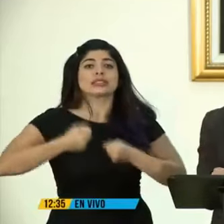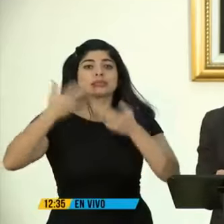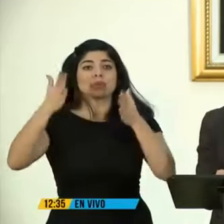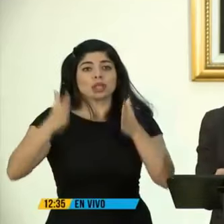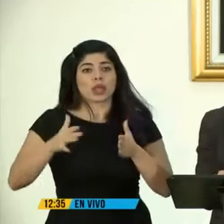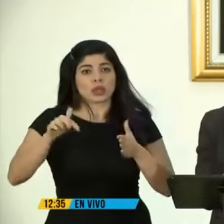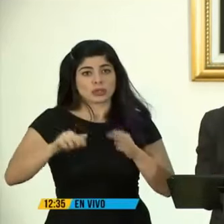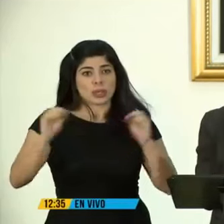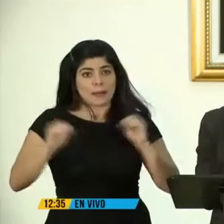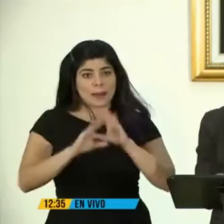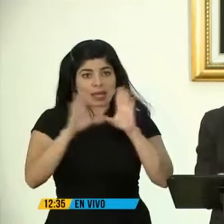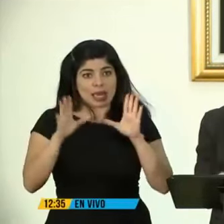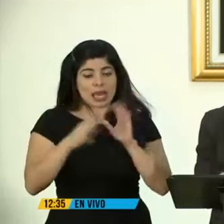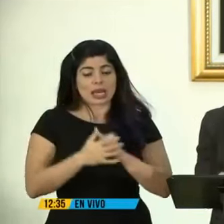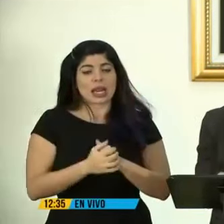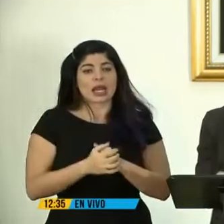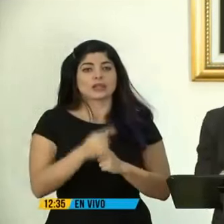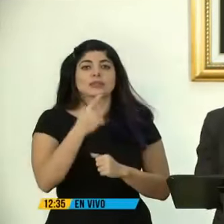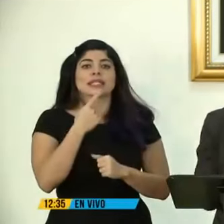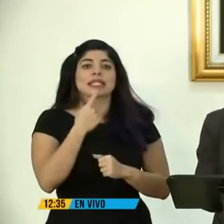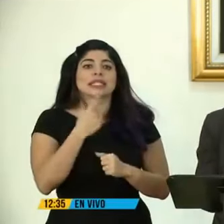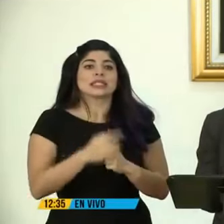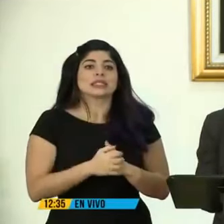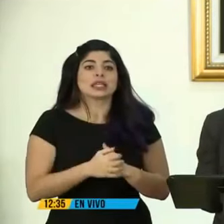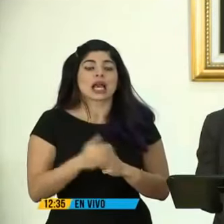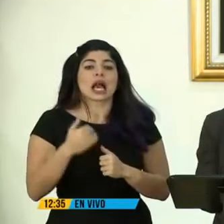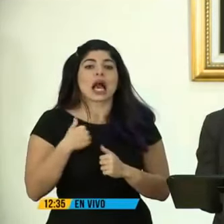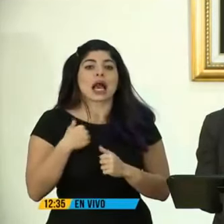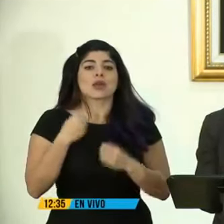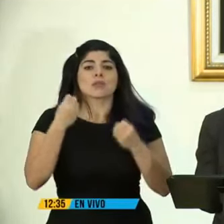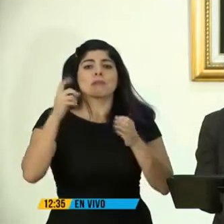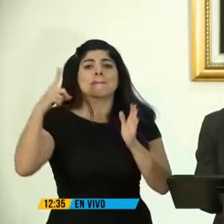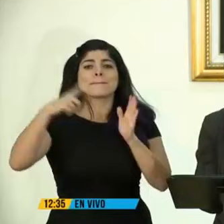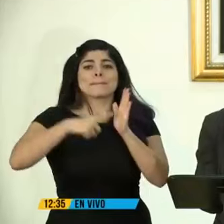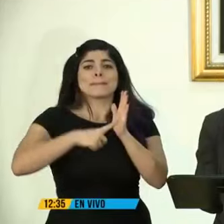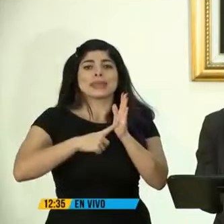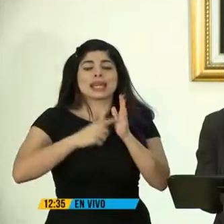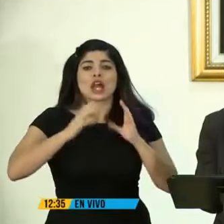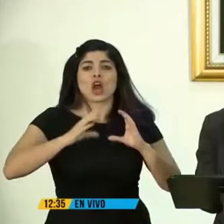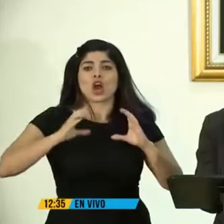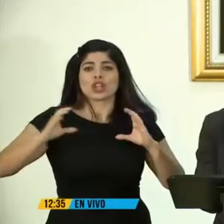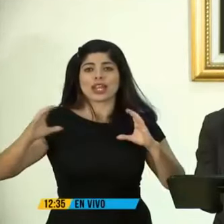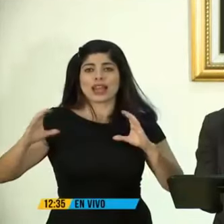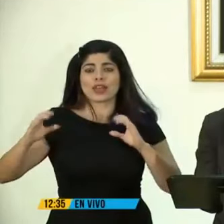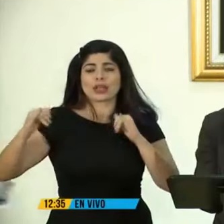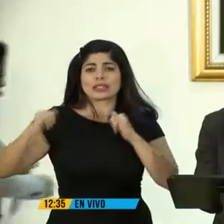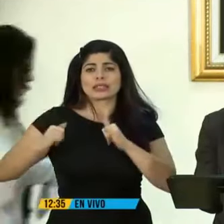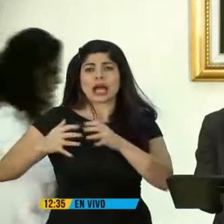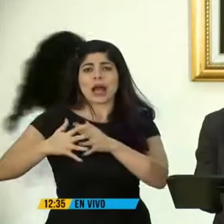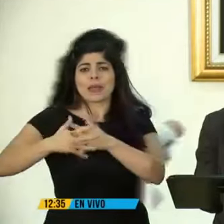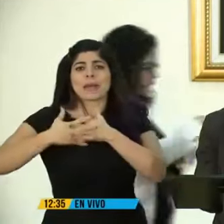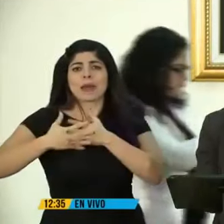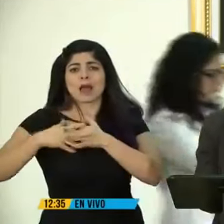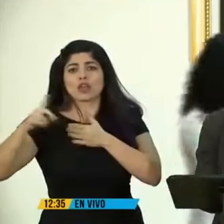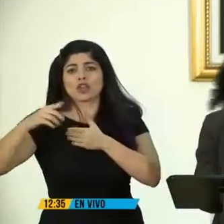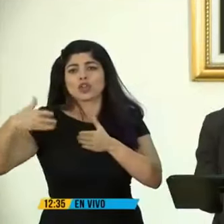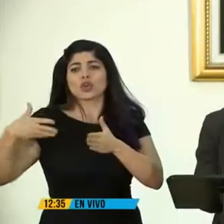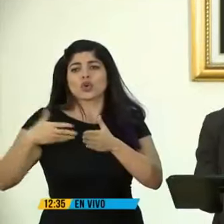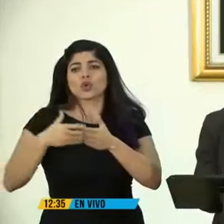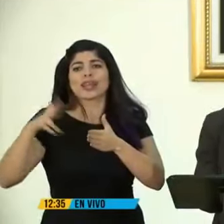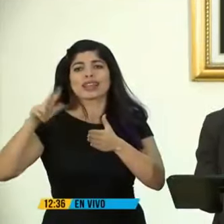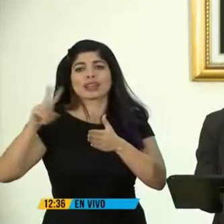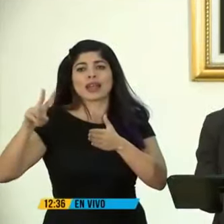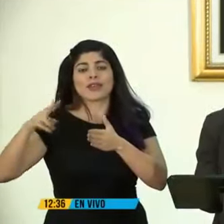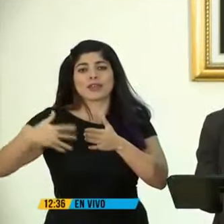esta mañana, quienes manifiestan que tienen 1,000 contenedores atrapados en este momento en la Ruta 32 y